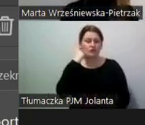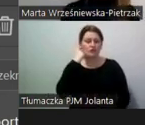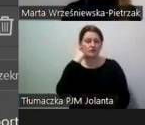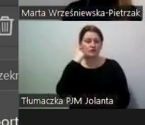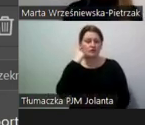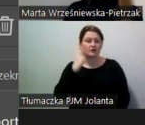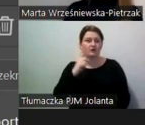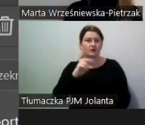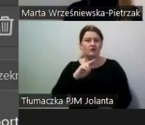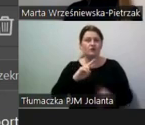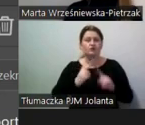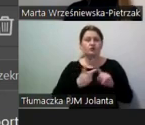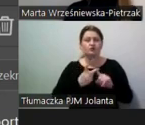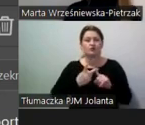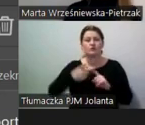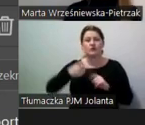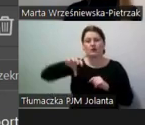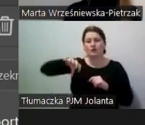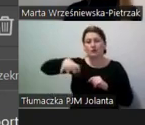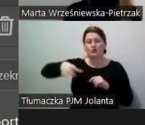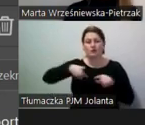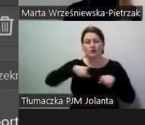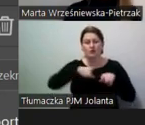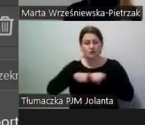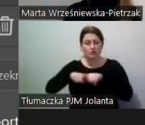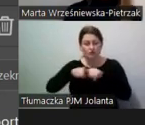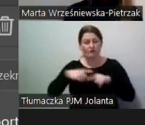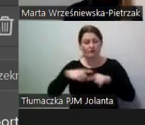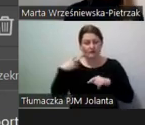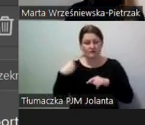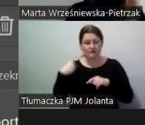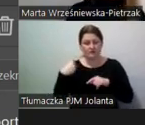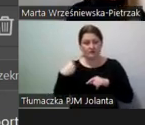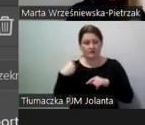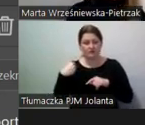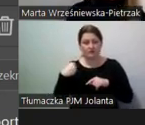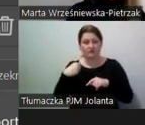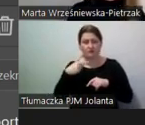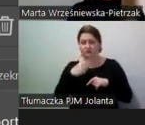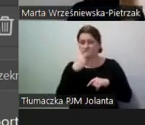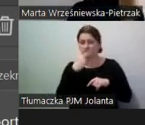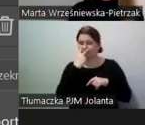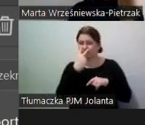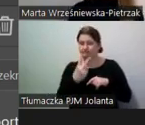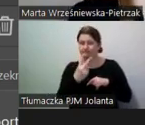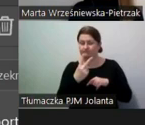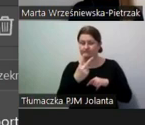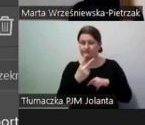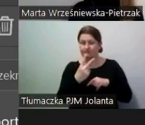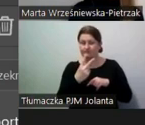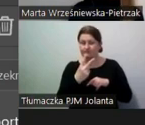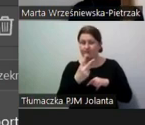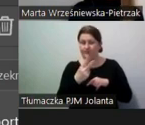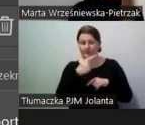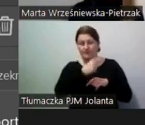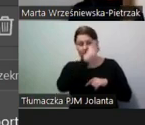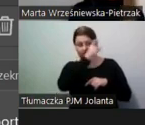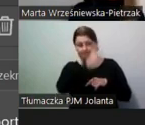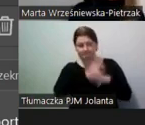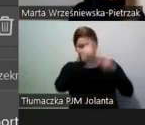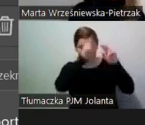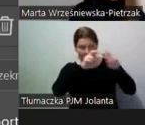do drugiej grupy rówieśniczej i tutaj już widzimy, że tak naprawdę tenże badany